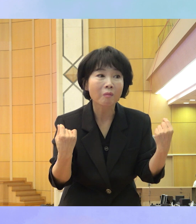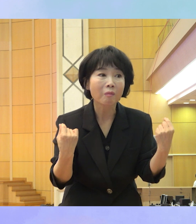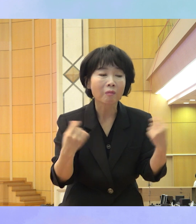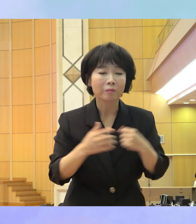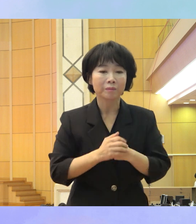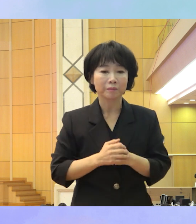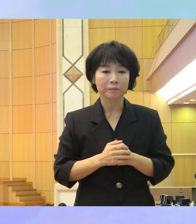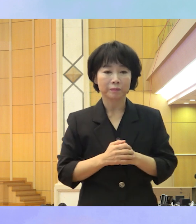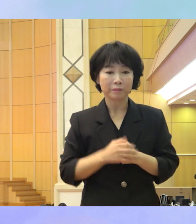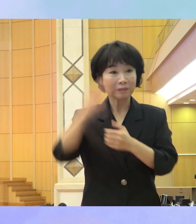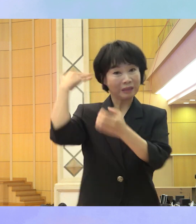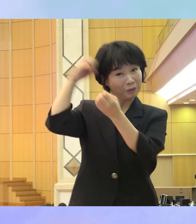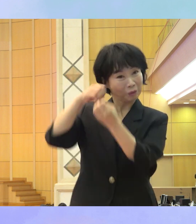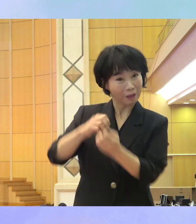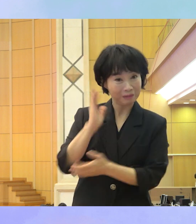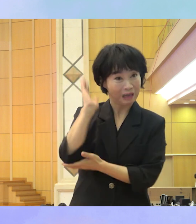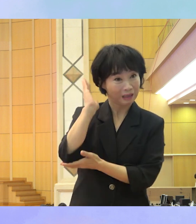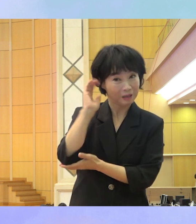있기 때문에